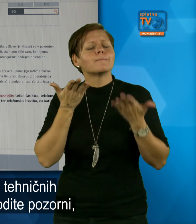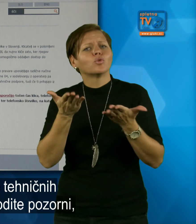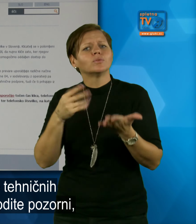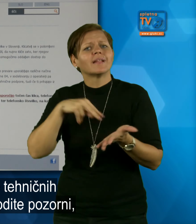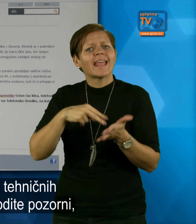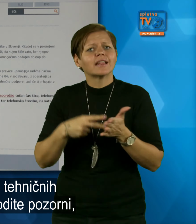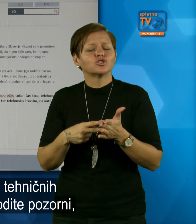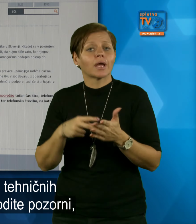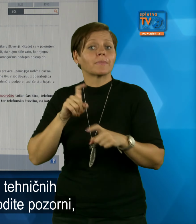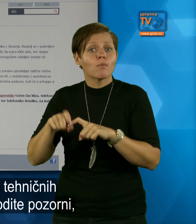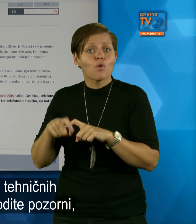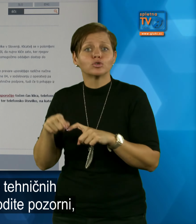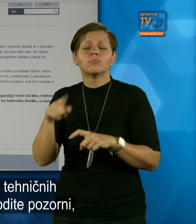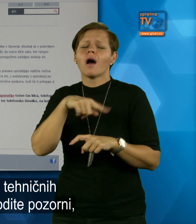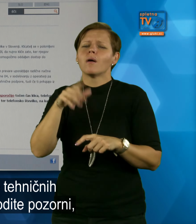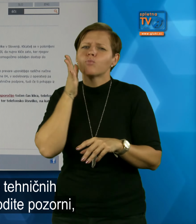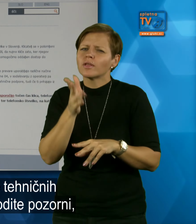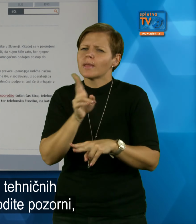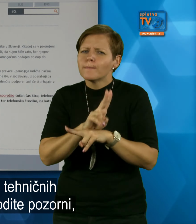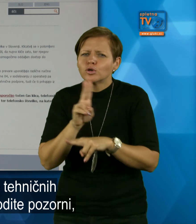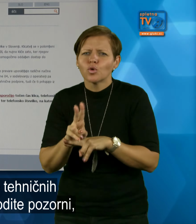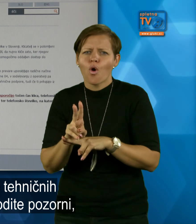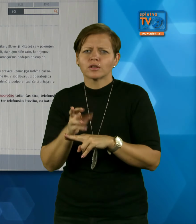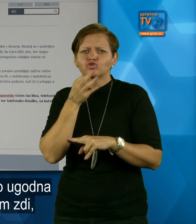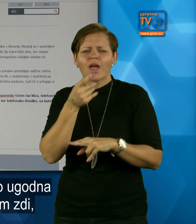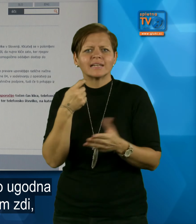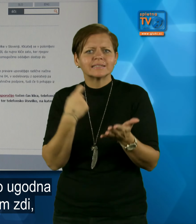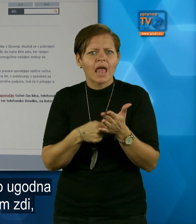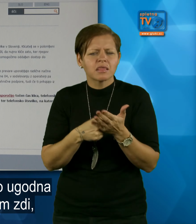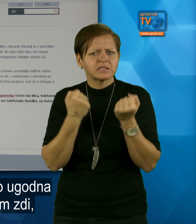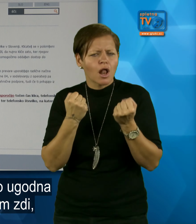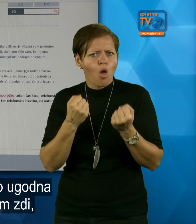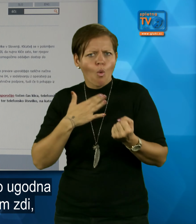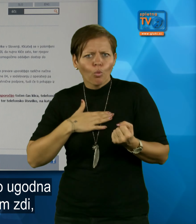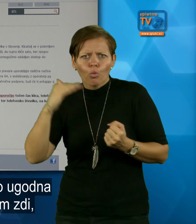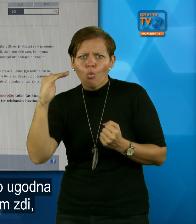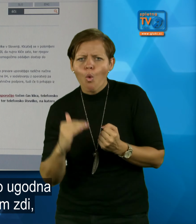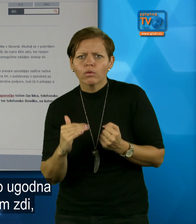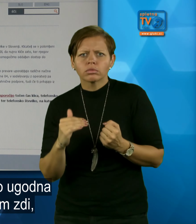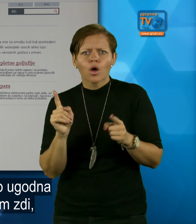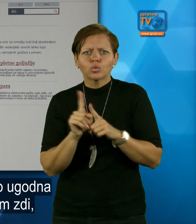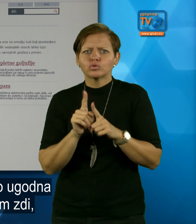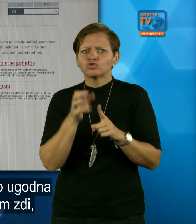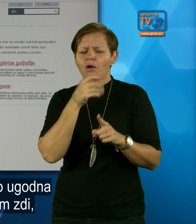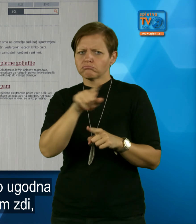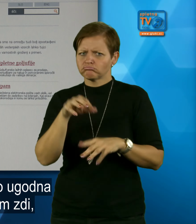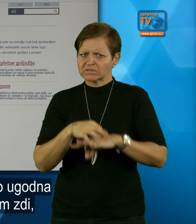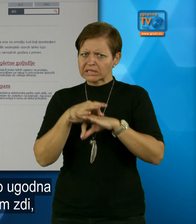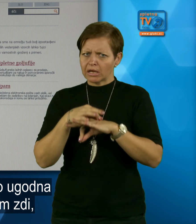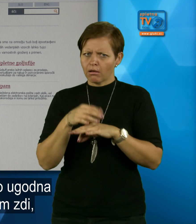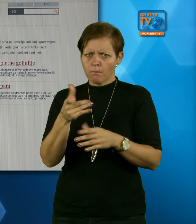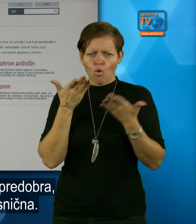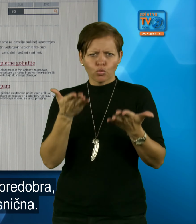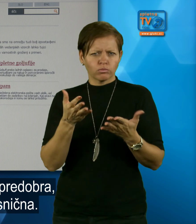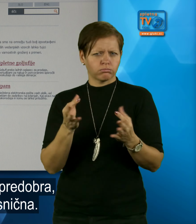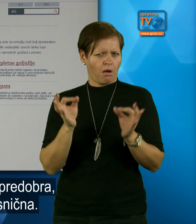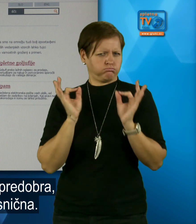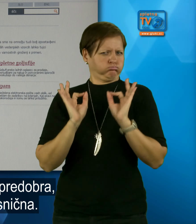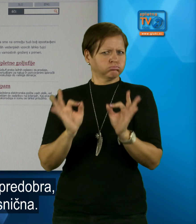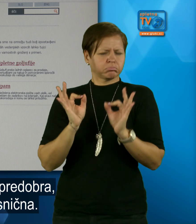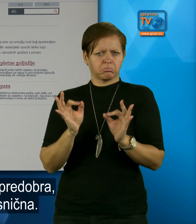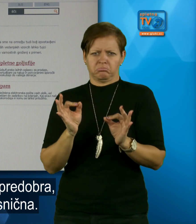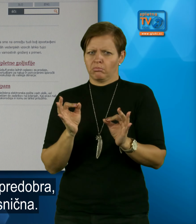Glede ponudbe tehničnih pripomočkov pa bodite pozorni, če je cena zelo ugodna in če se vam zdi, da je ponudba predobra,